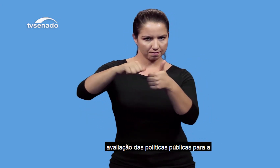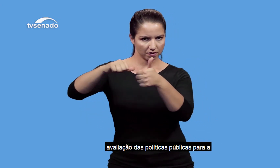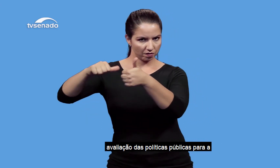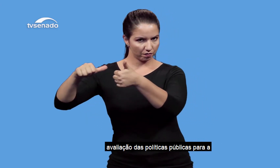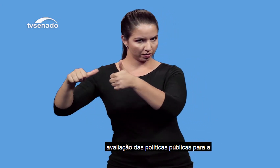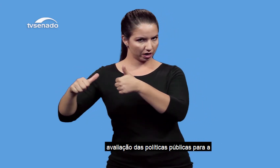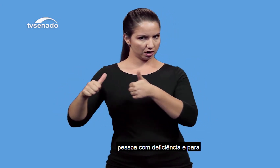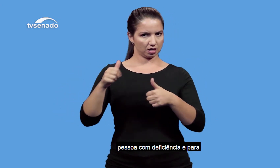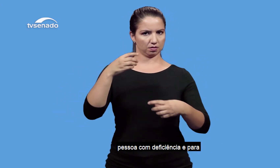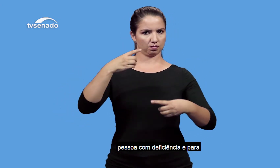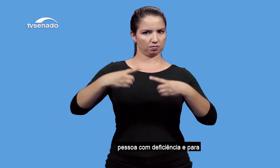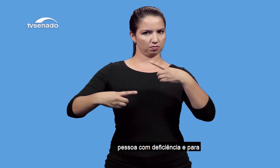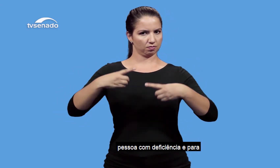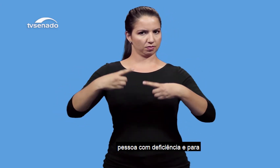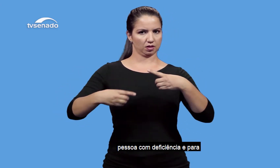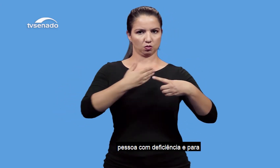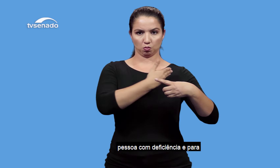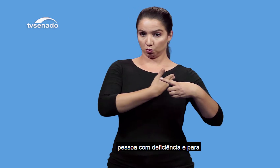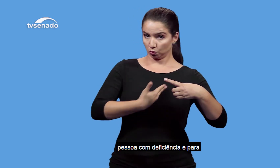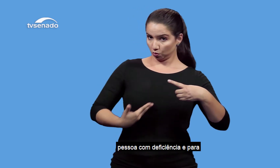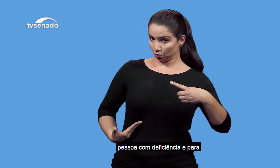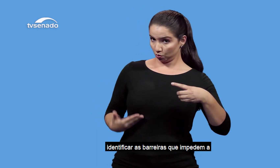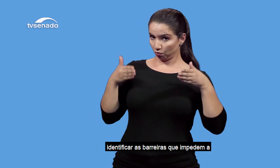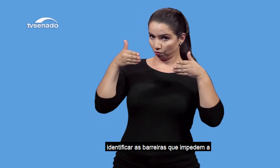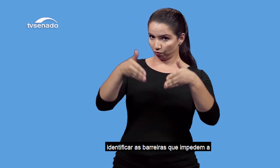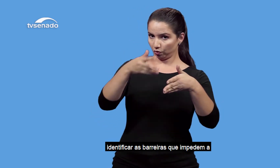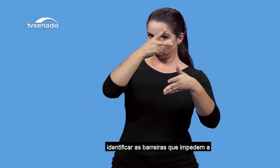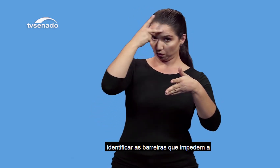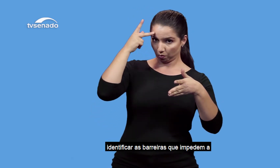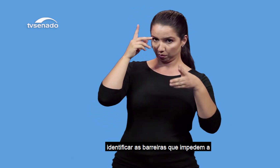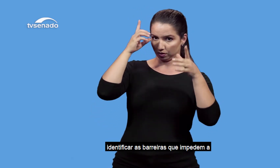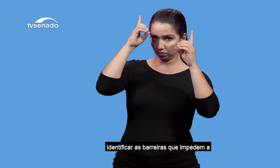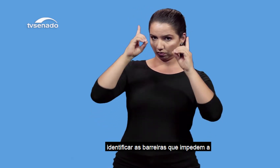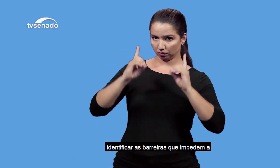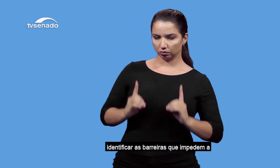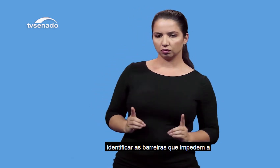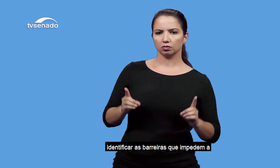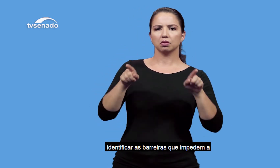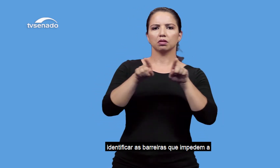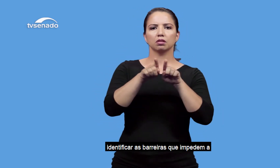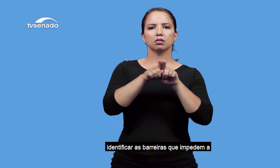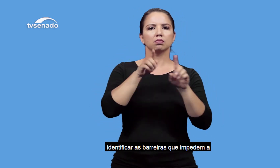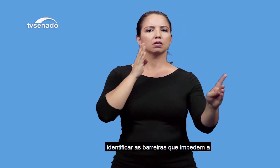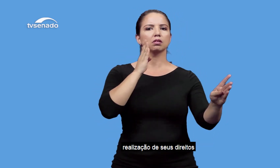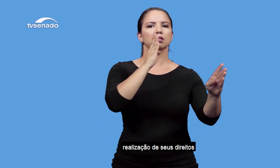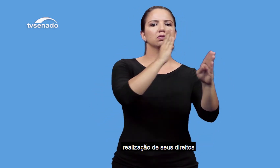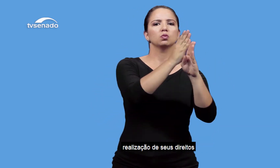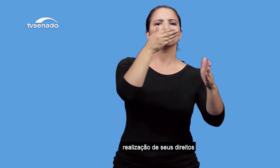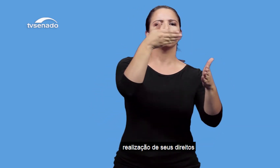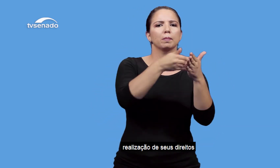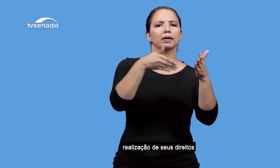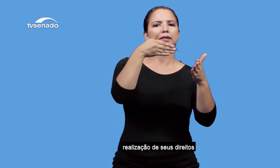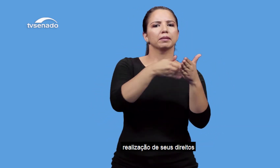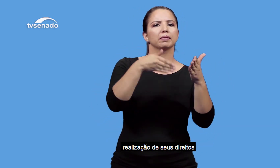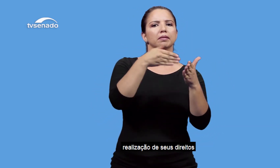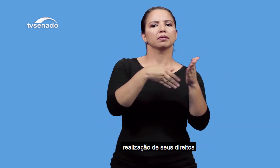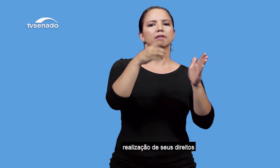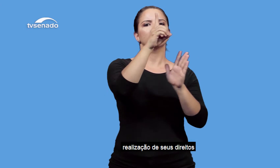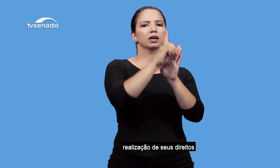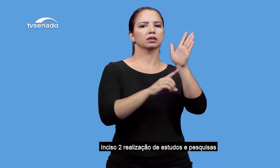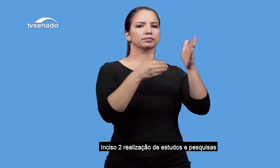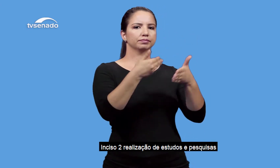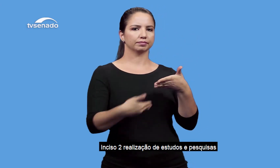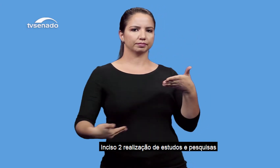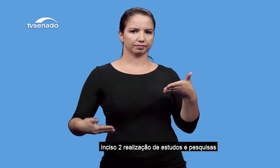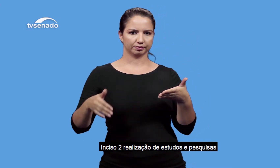para a pessoa com deficiência e para identificar as barreiras que impedem a realização de seus direitos o